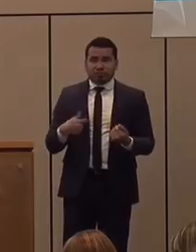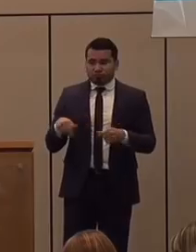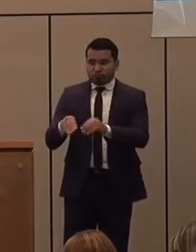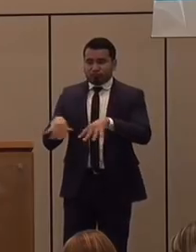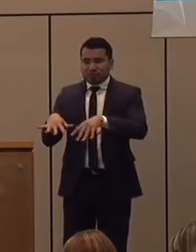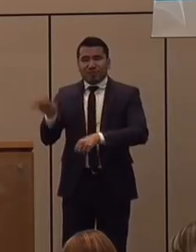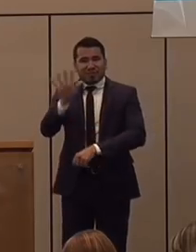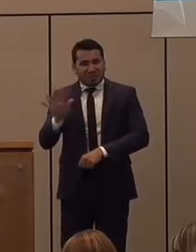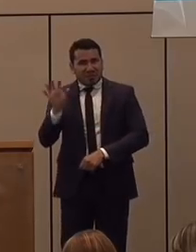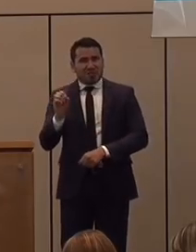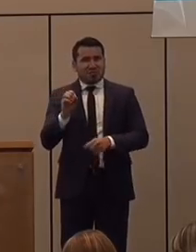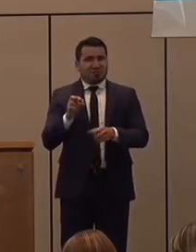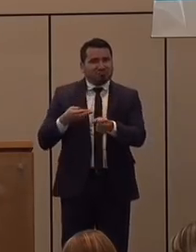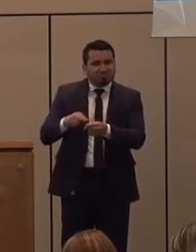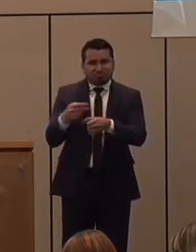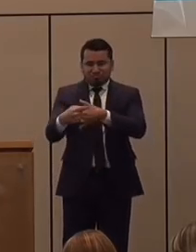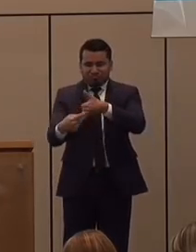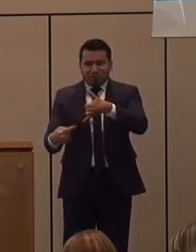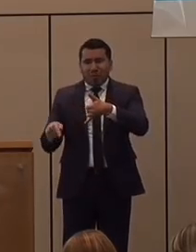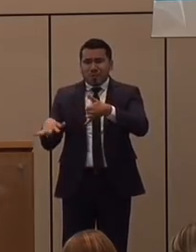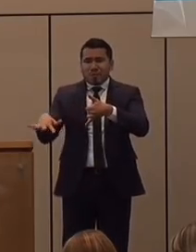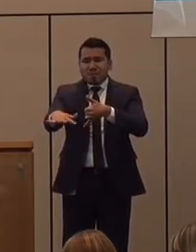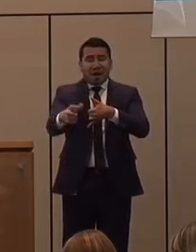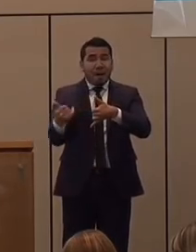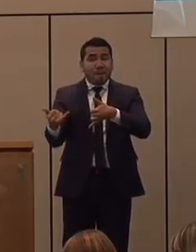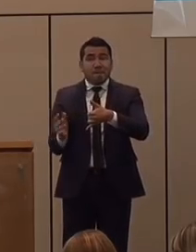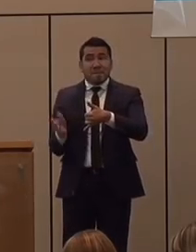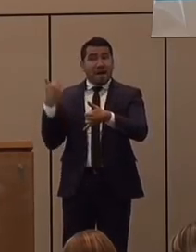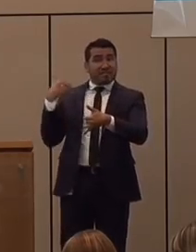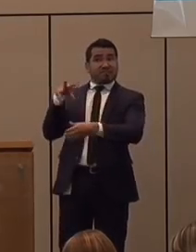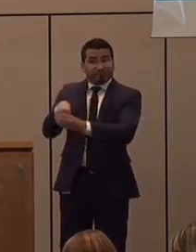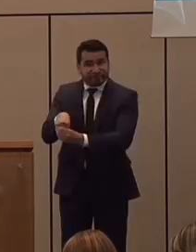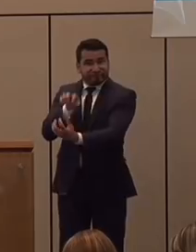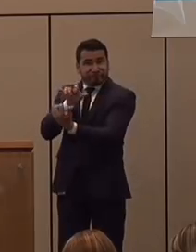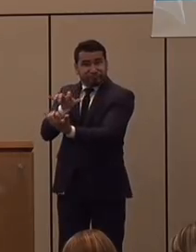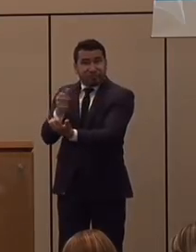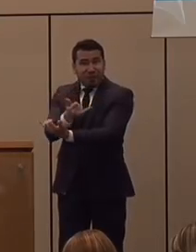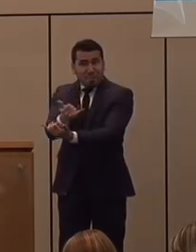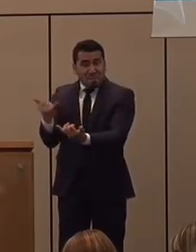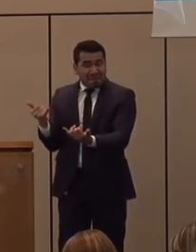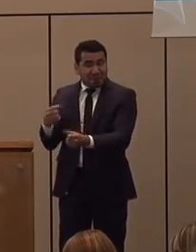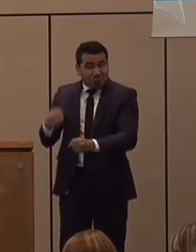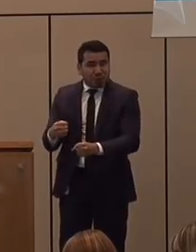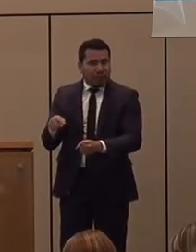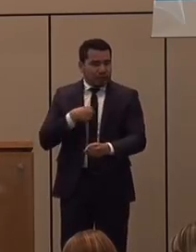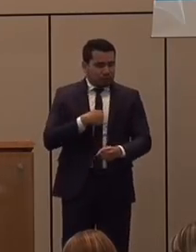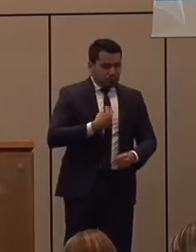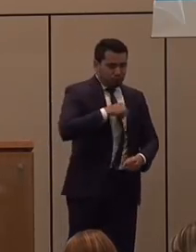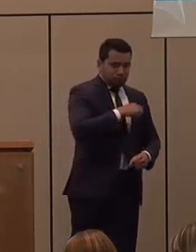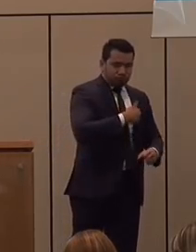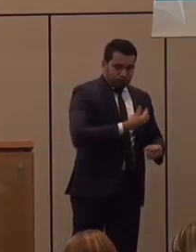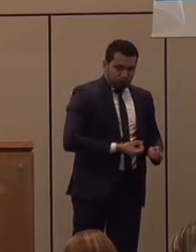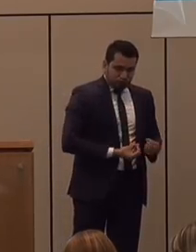estos departamentos a estas regiones del país donde alguna vez estuvo asentado el conflicto armado tenemos que llevar esa inversión